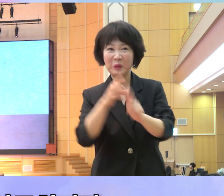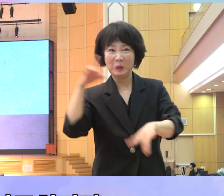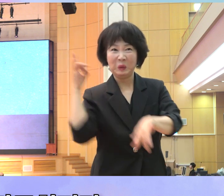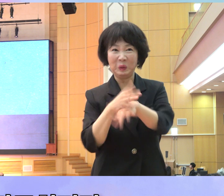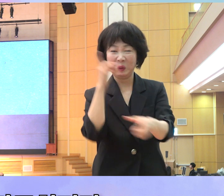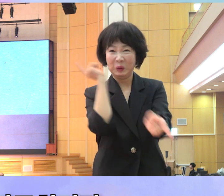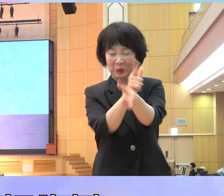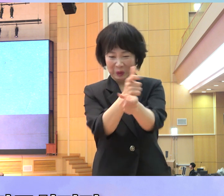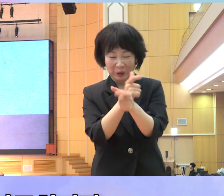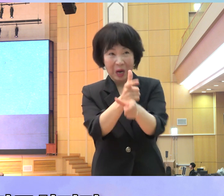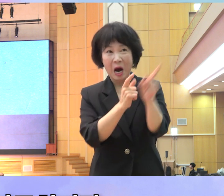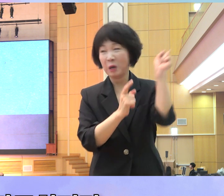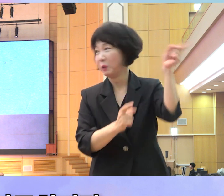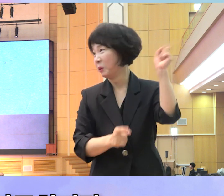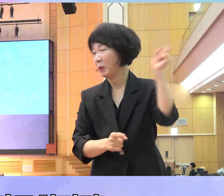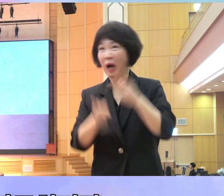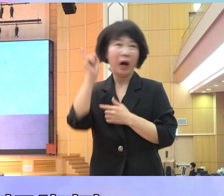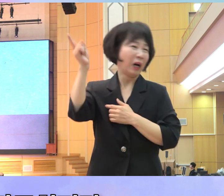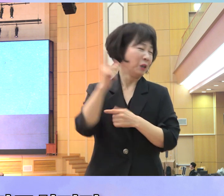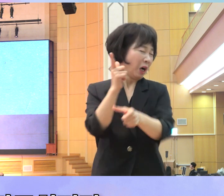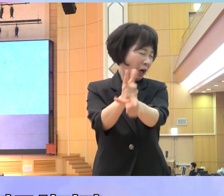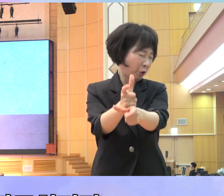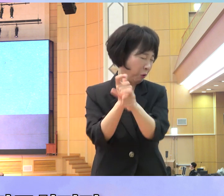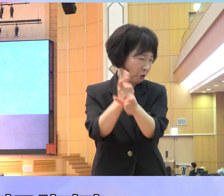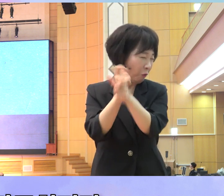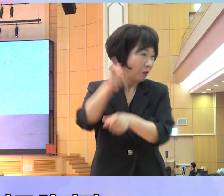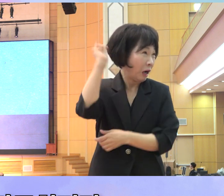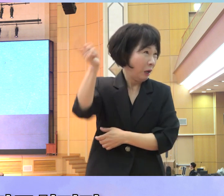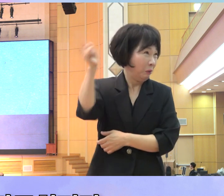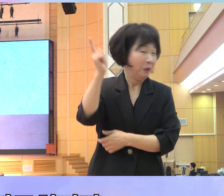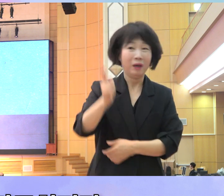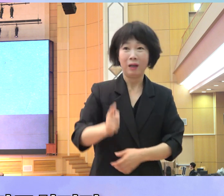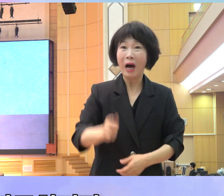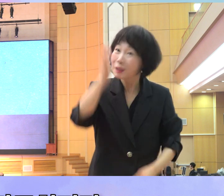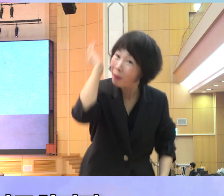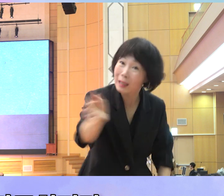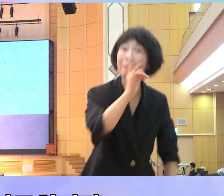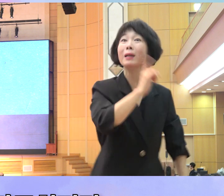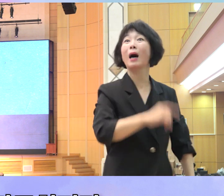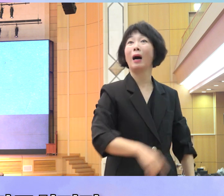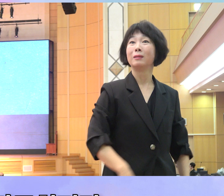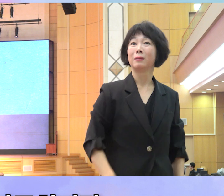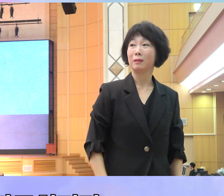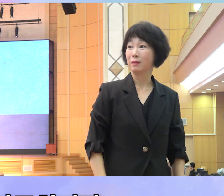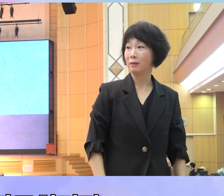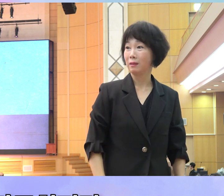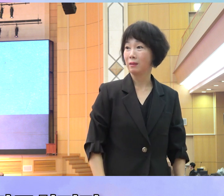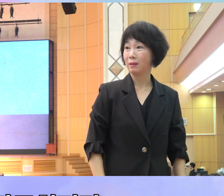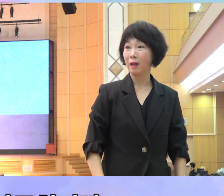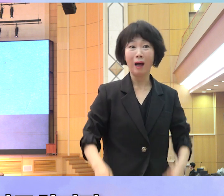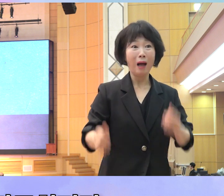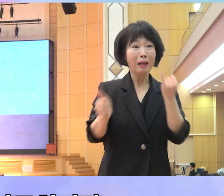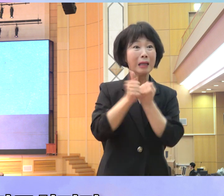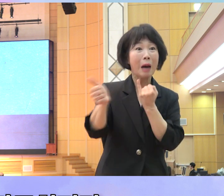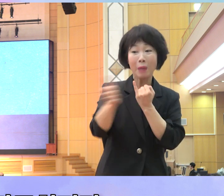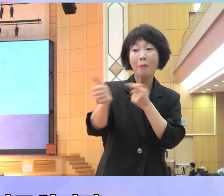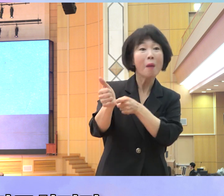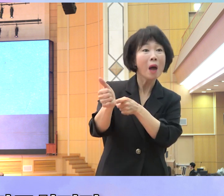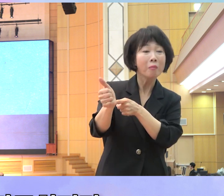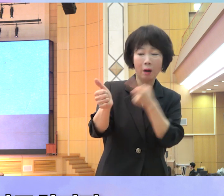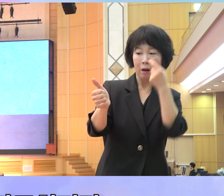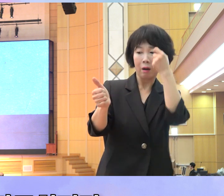근데 야, 저 남편이 밖에 나가서 저렇게 우리 가족을 위해서 고생하고 힘들고.